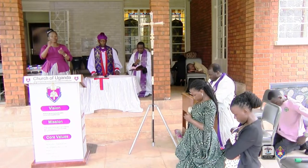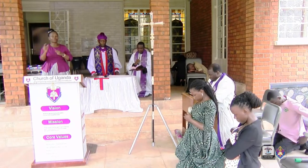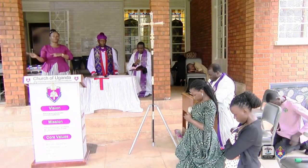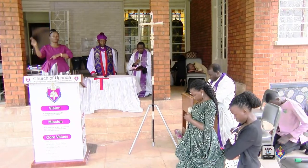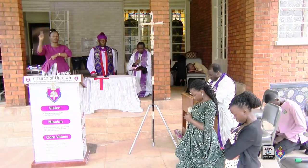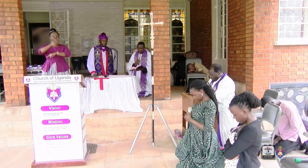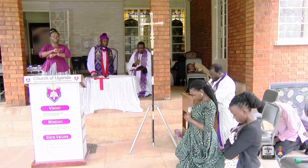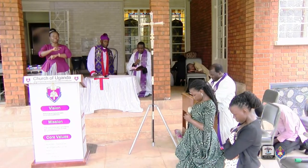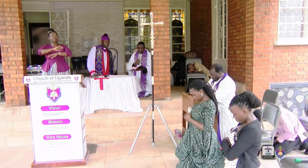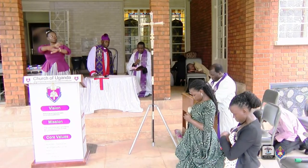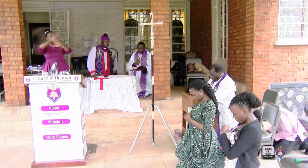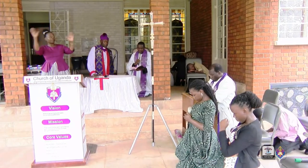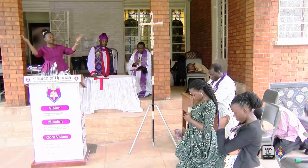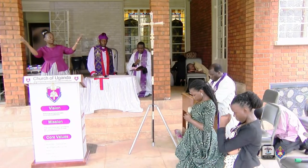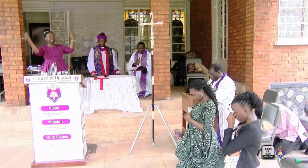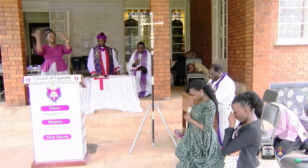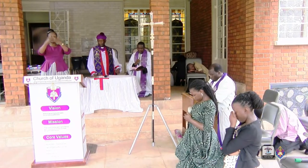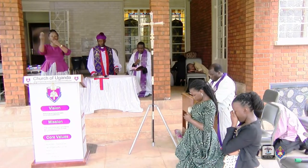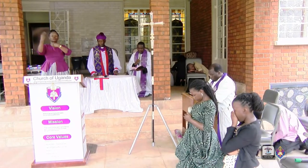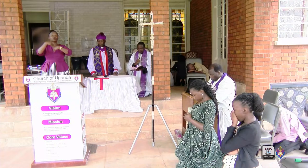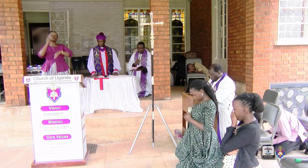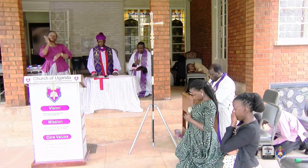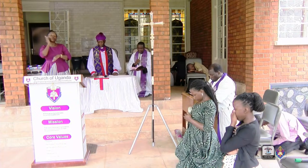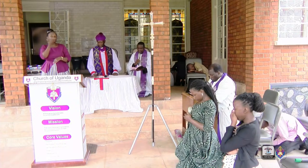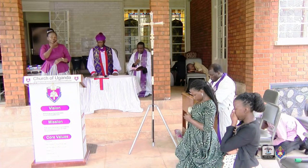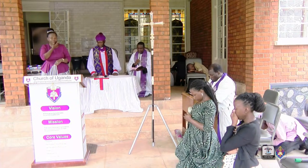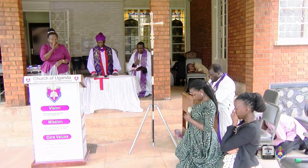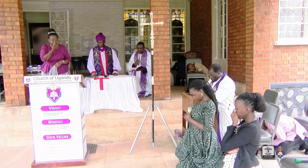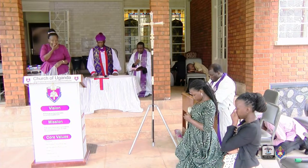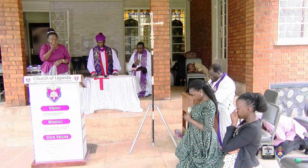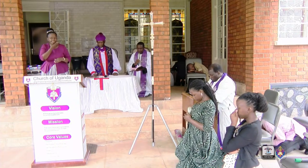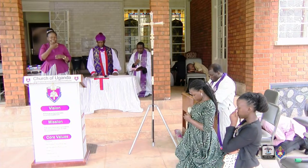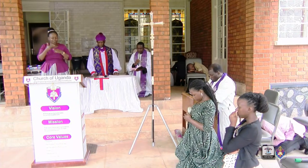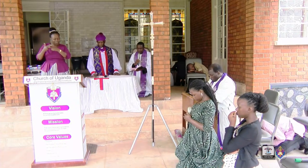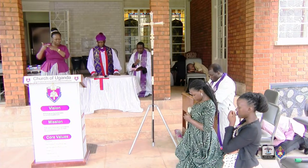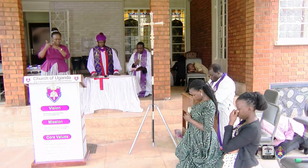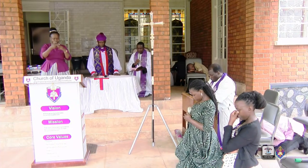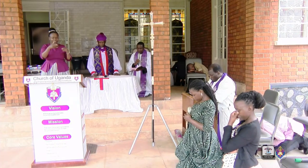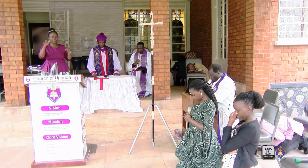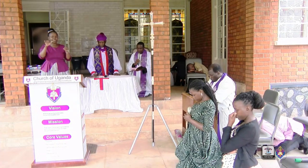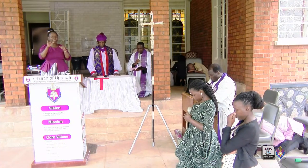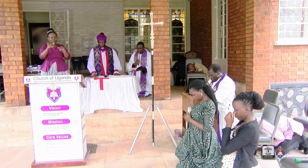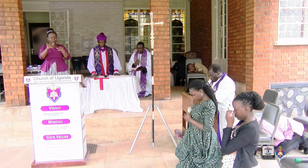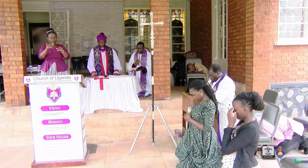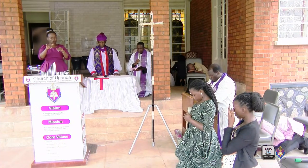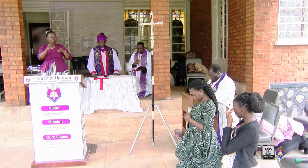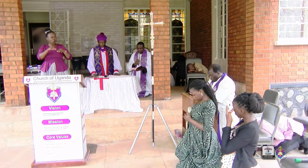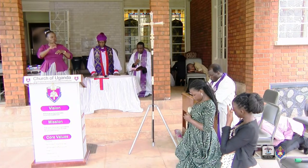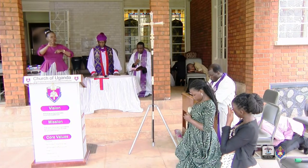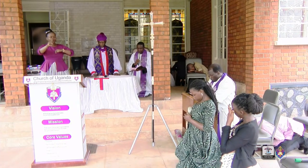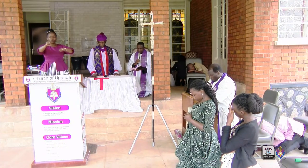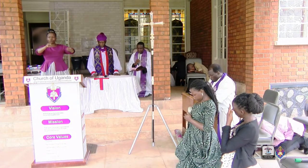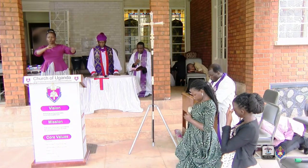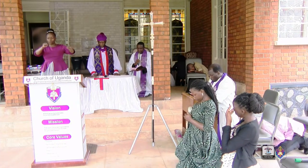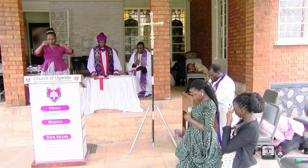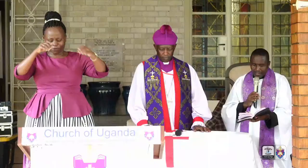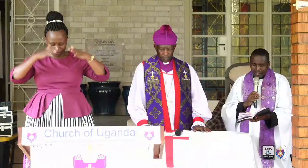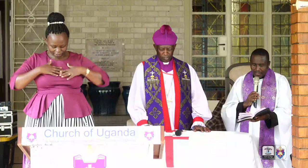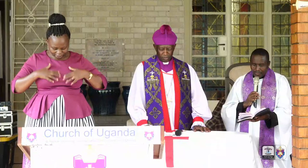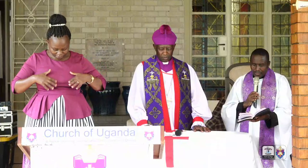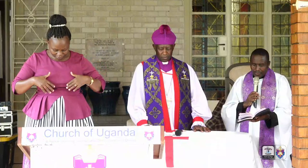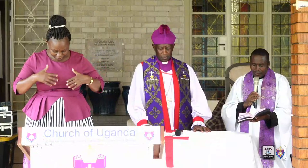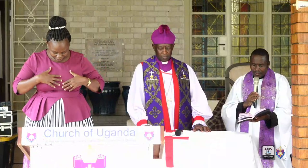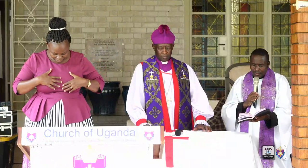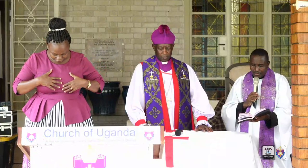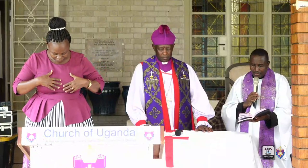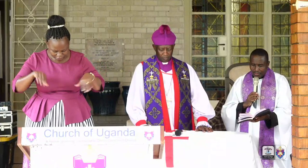n'ekiro, otuwe ekisa twegendereze bwe tutyo, omwoyo afuge omubiri gwaffe,